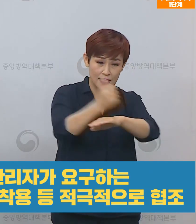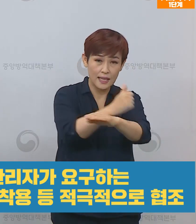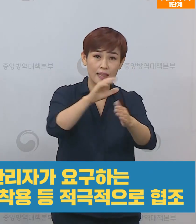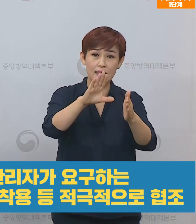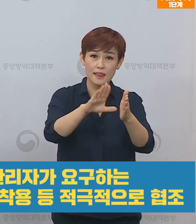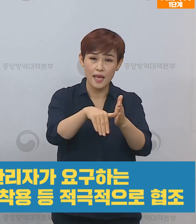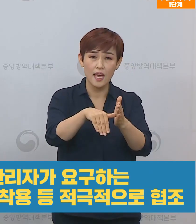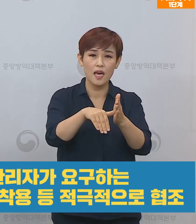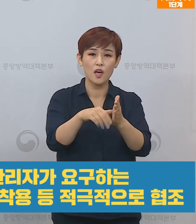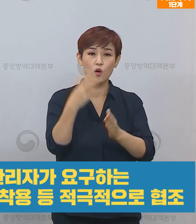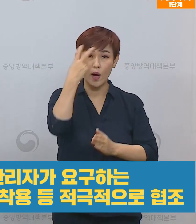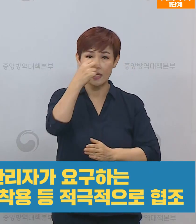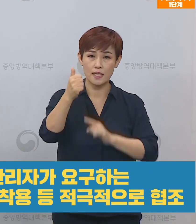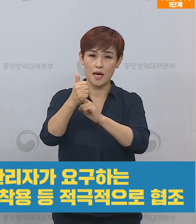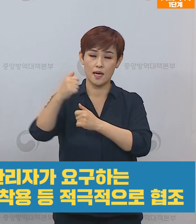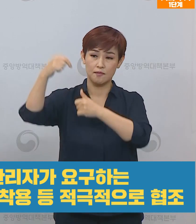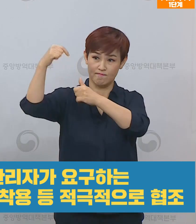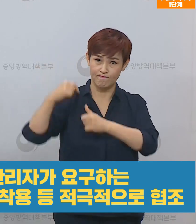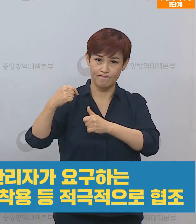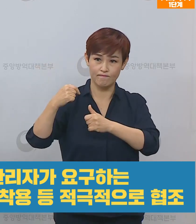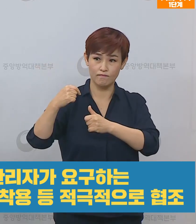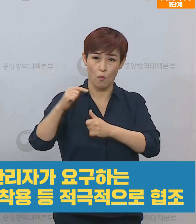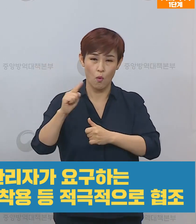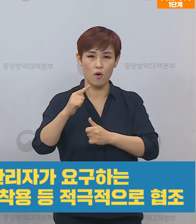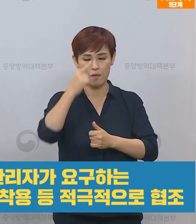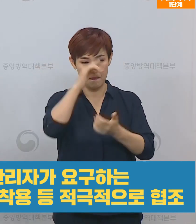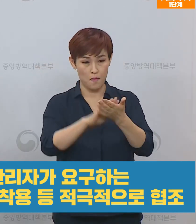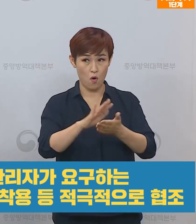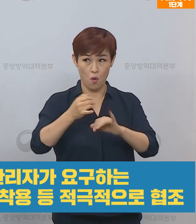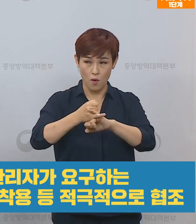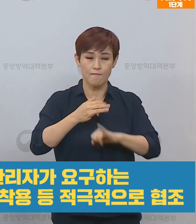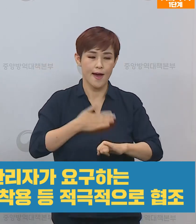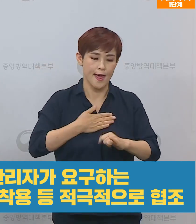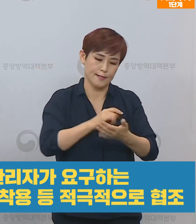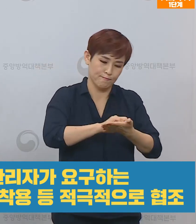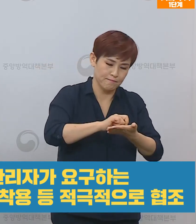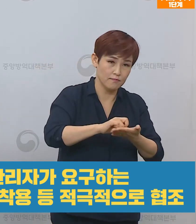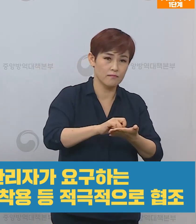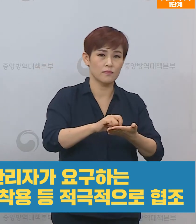때에는 관리자가 요구하는 발열 체크, 명부 작성,